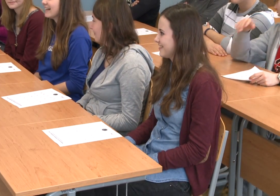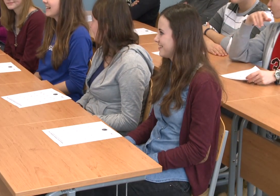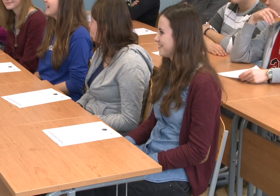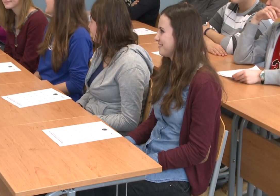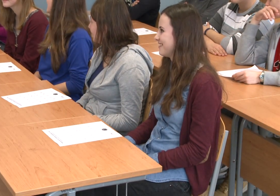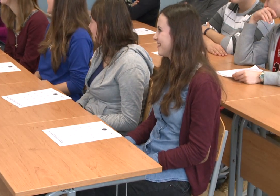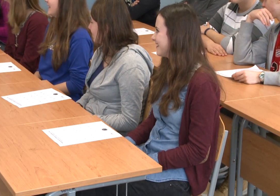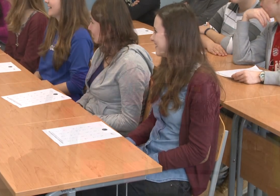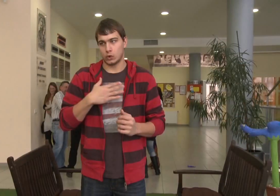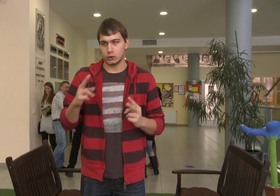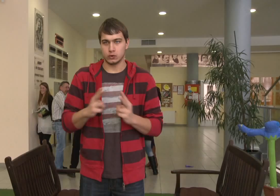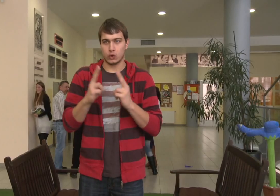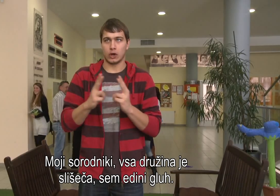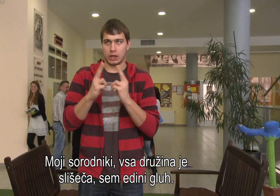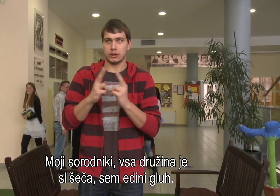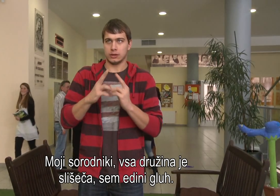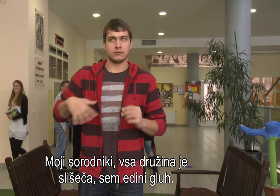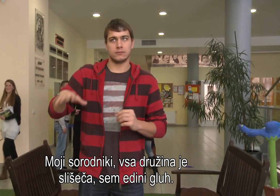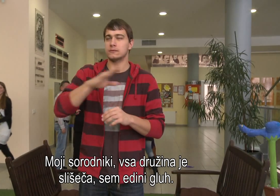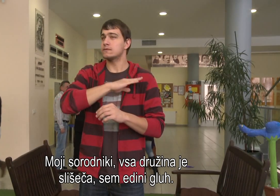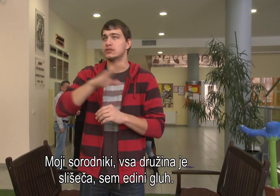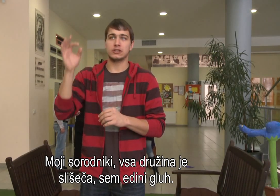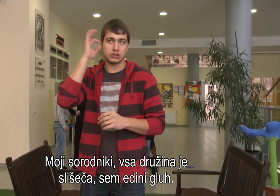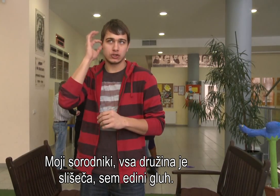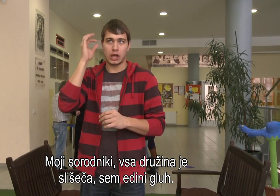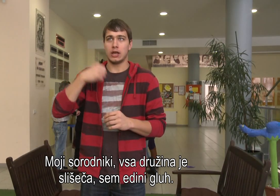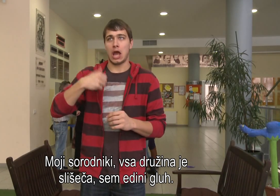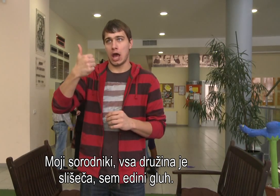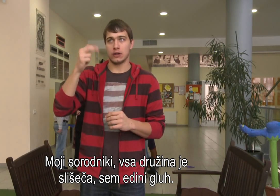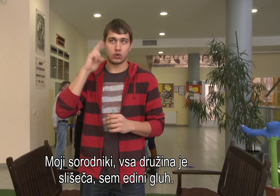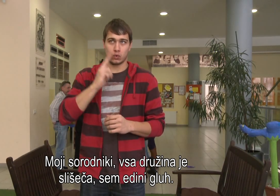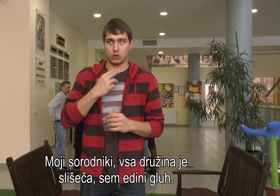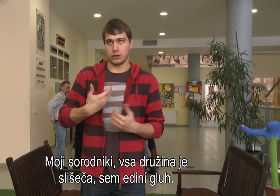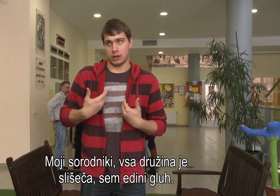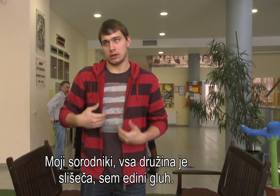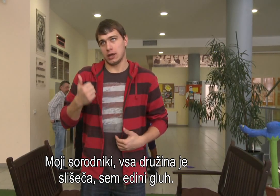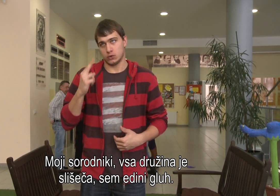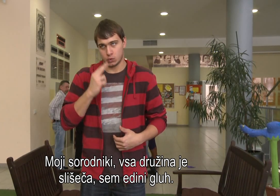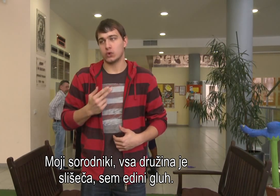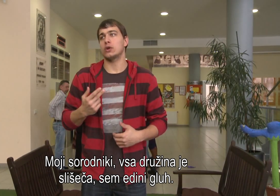Katarina, odlično. Moji sorodniki in vsa družina je slišeča, jaz sem edini, ki sem